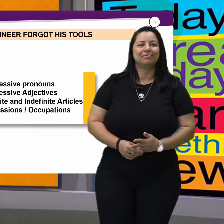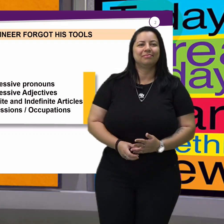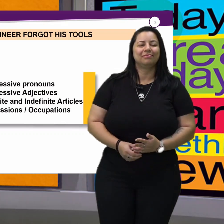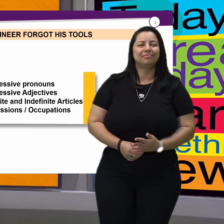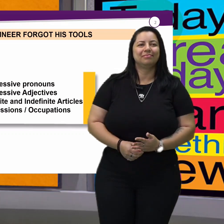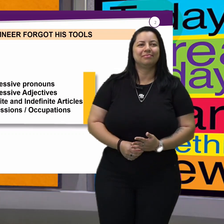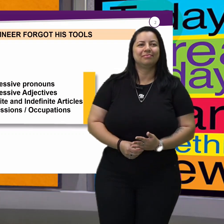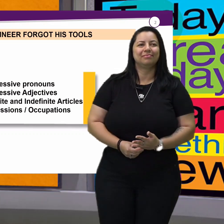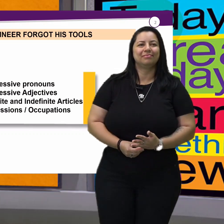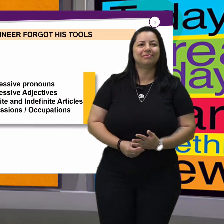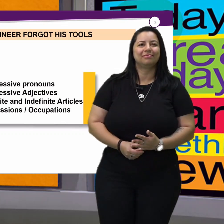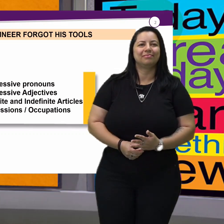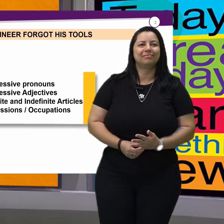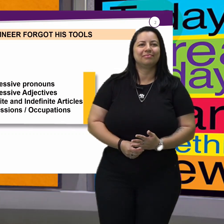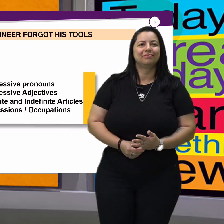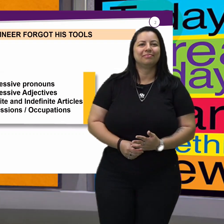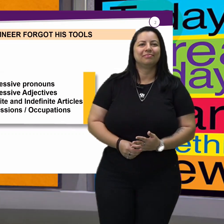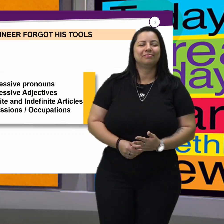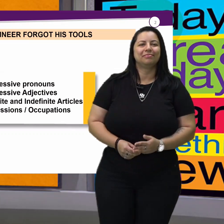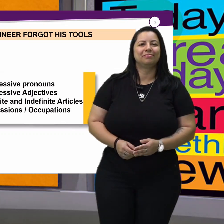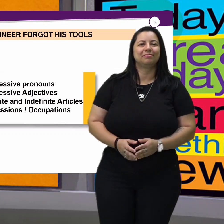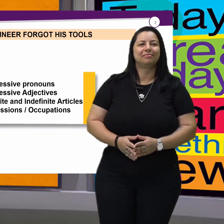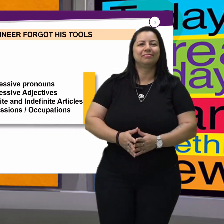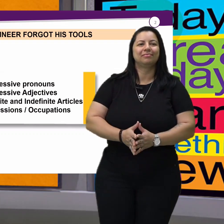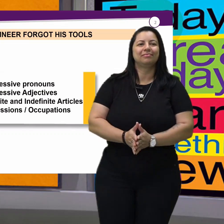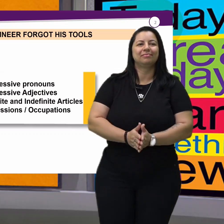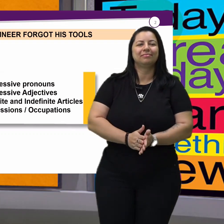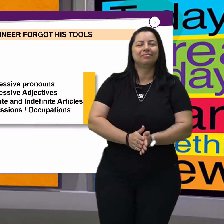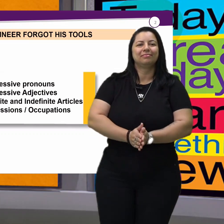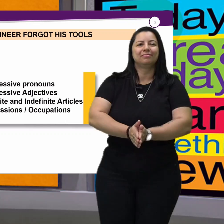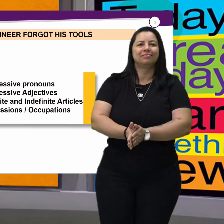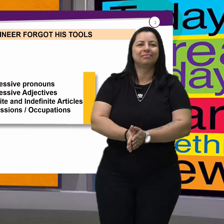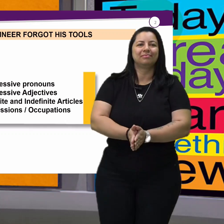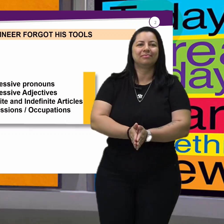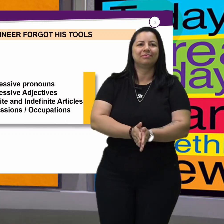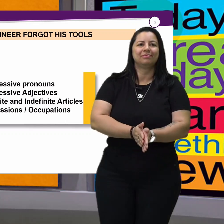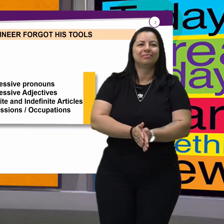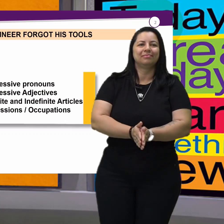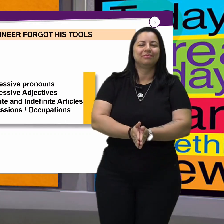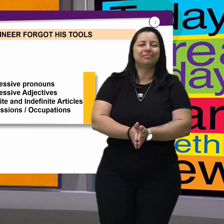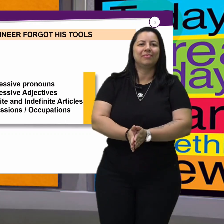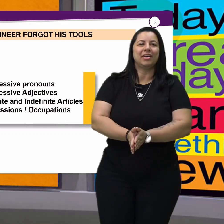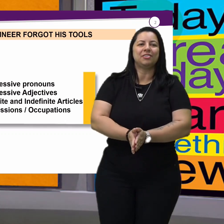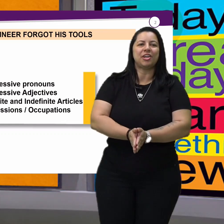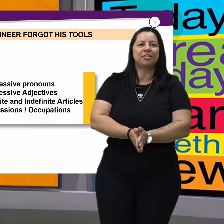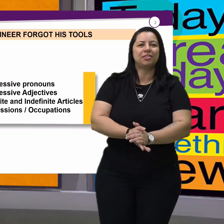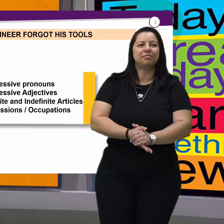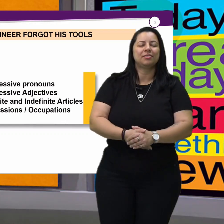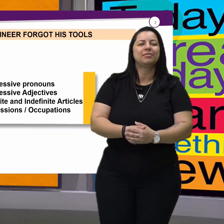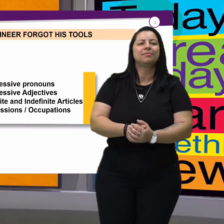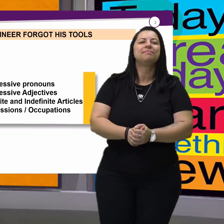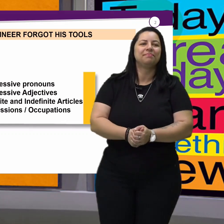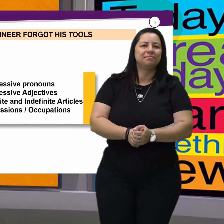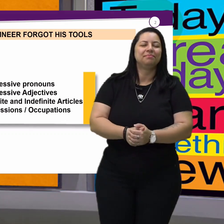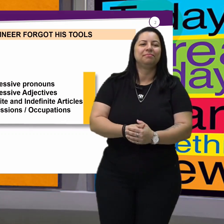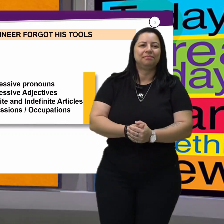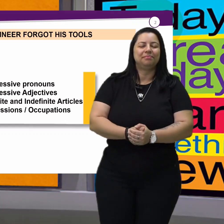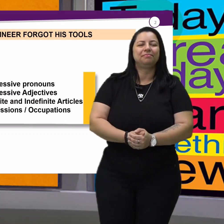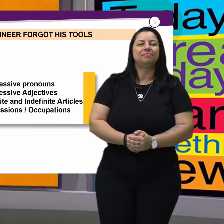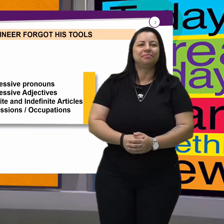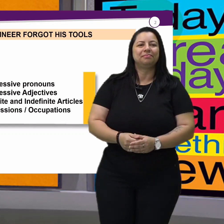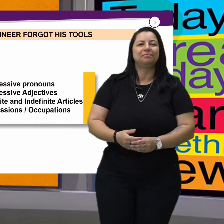lá. Possessive pronouns, que são os pronomes possessivos. Também vamos ver os possessive adjectives, que